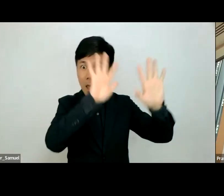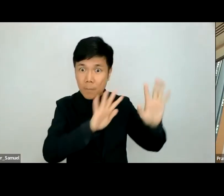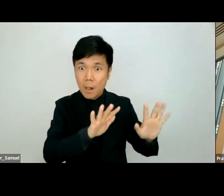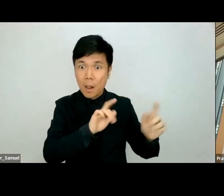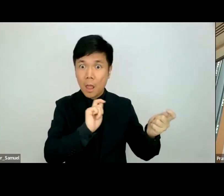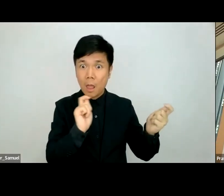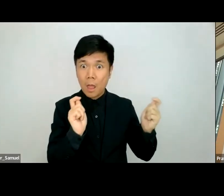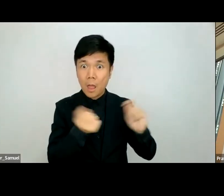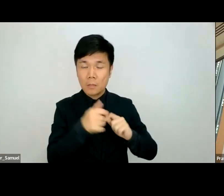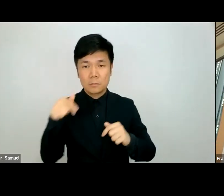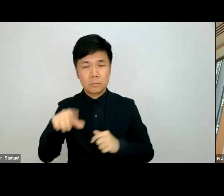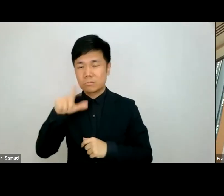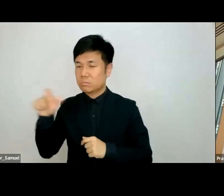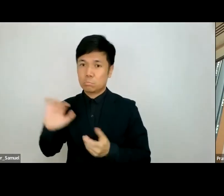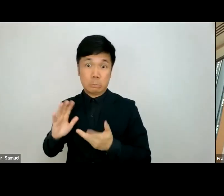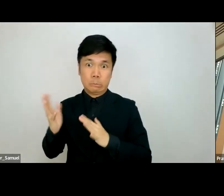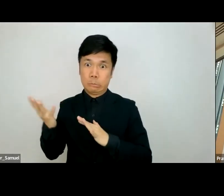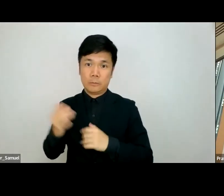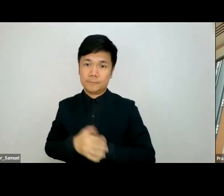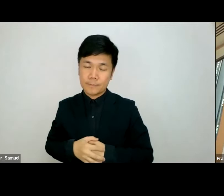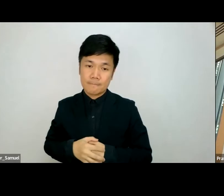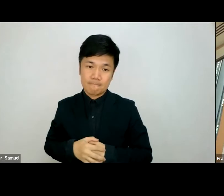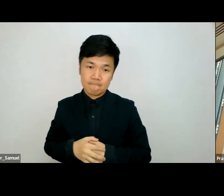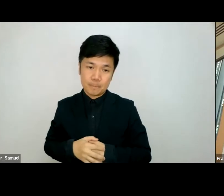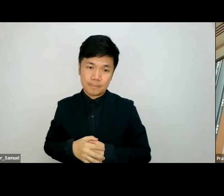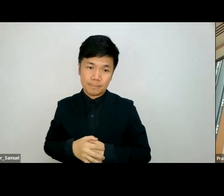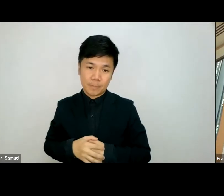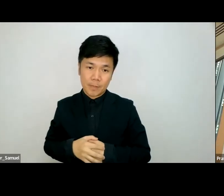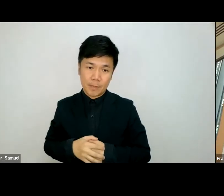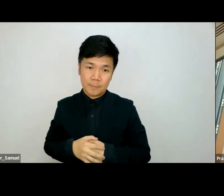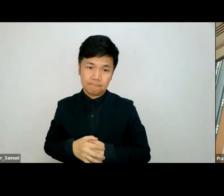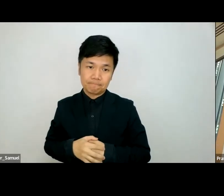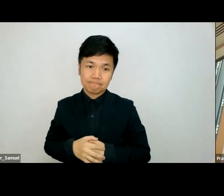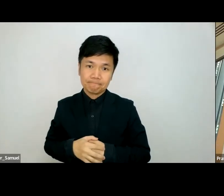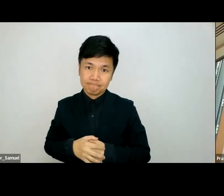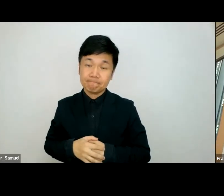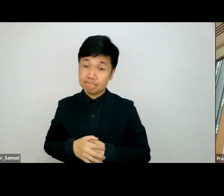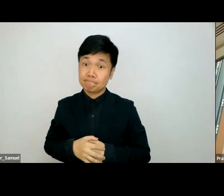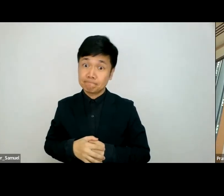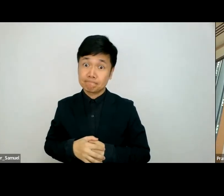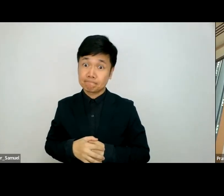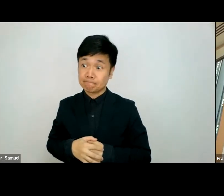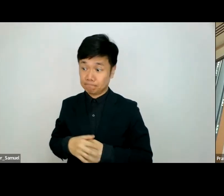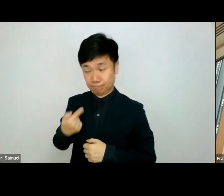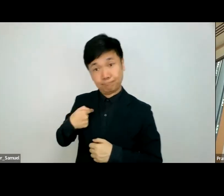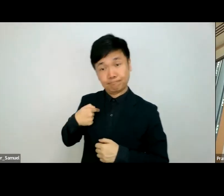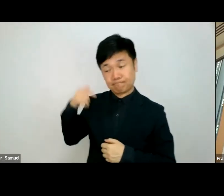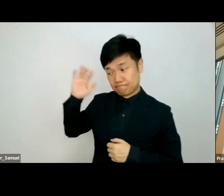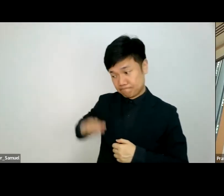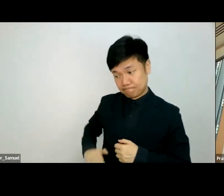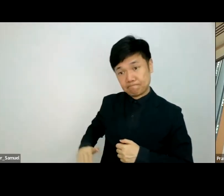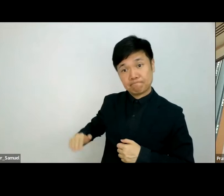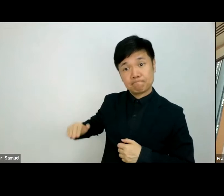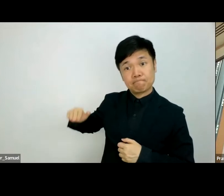voyons que nous sommes en situation très difficile en ce qui concerne le changement climatique. Nous